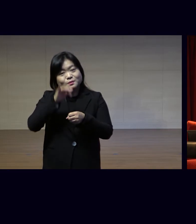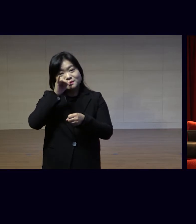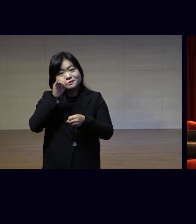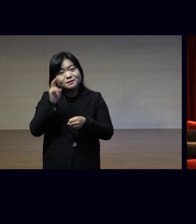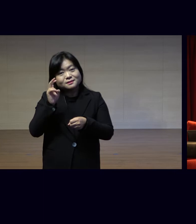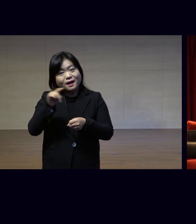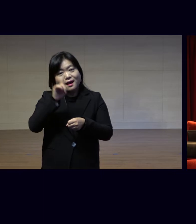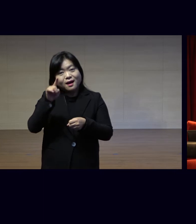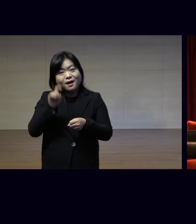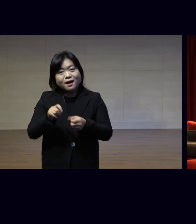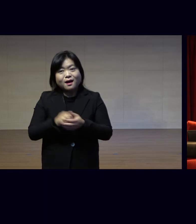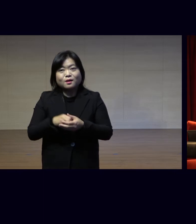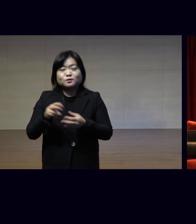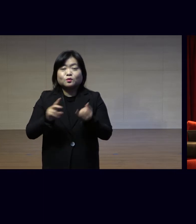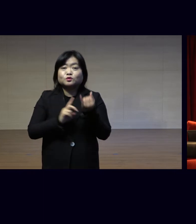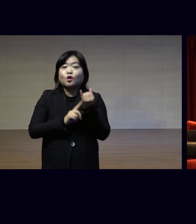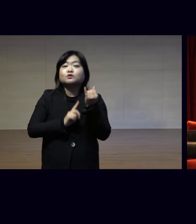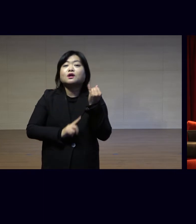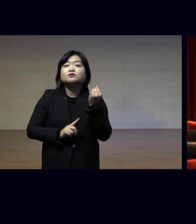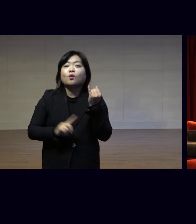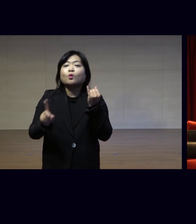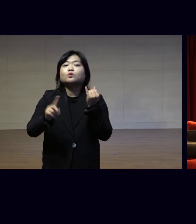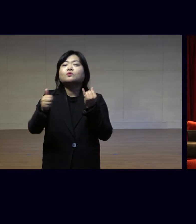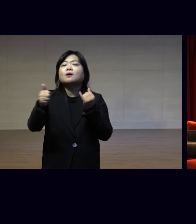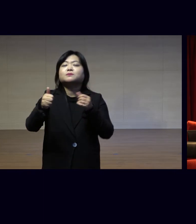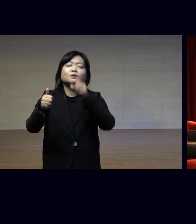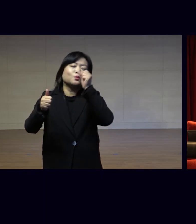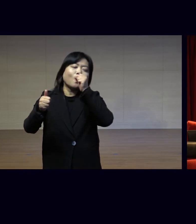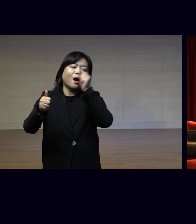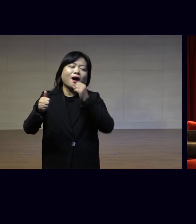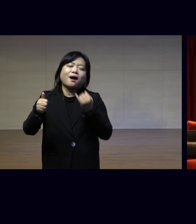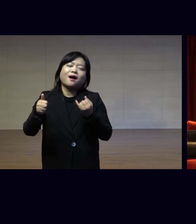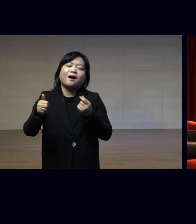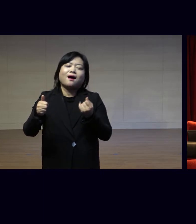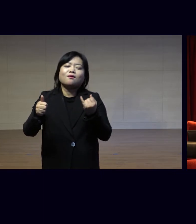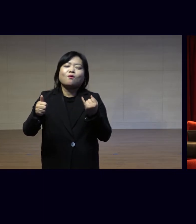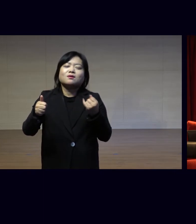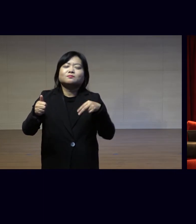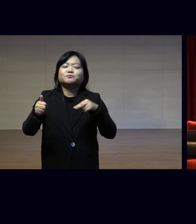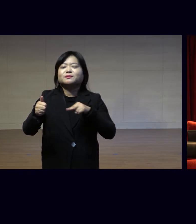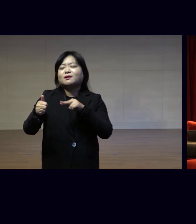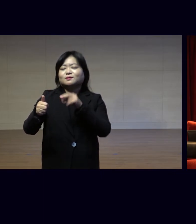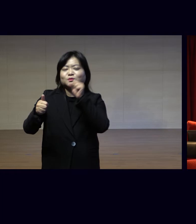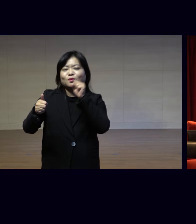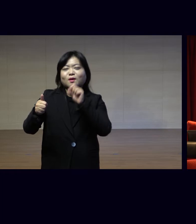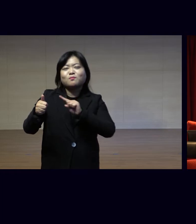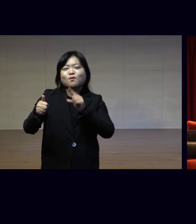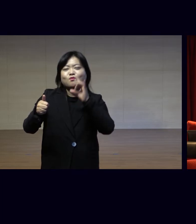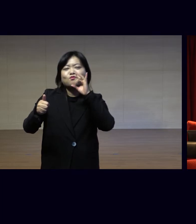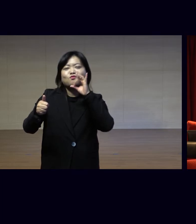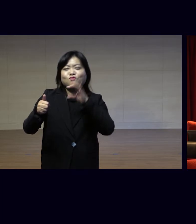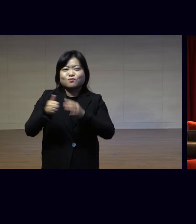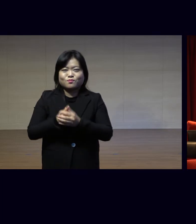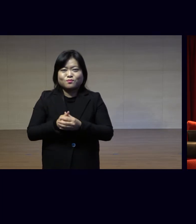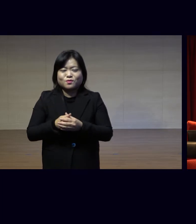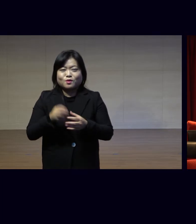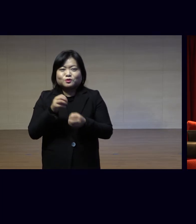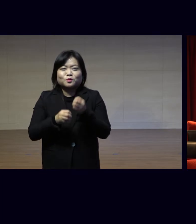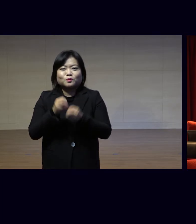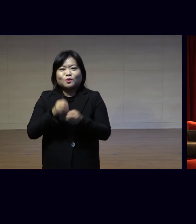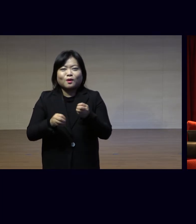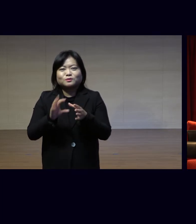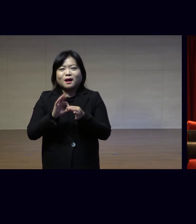하나는 여자들은 어떤 남자를 추구했는지 그게 궁금해서 이거는 뭐